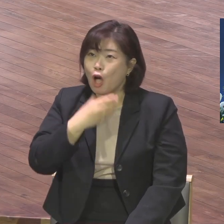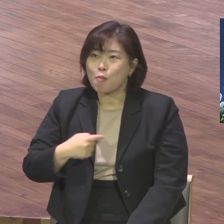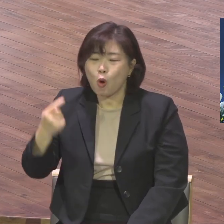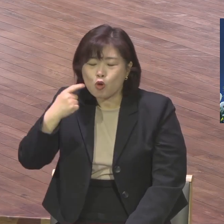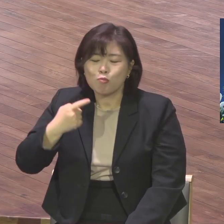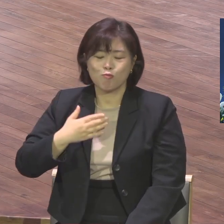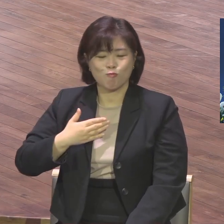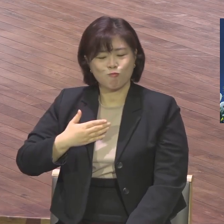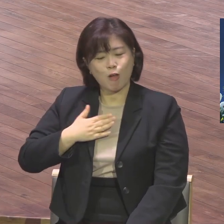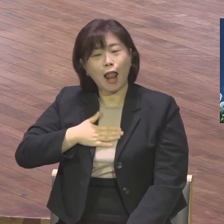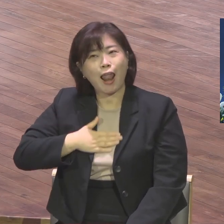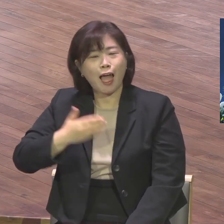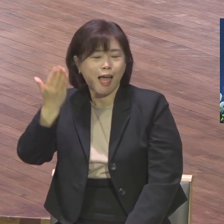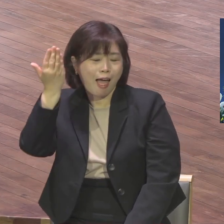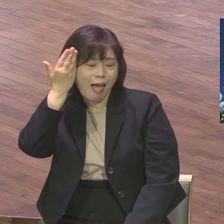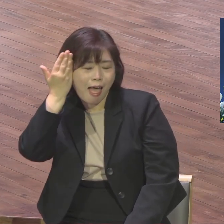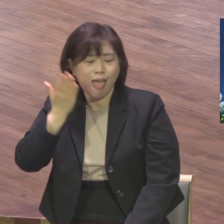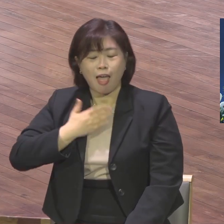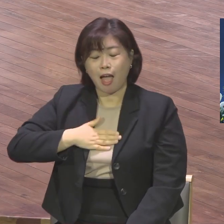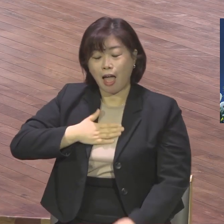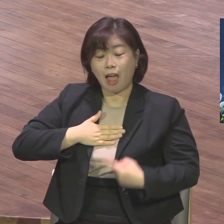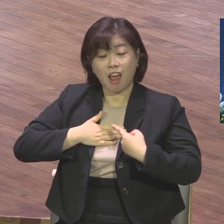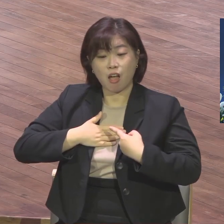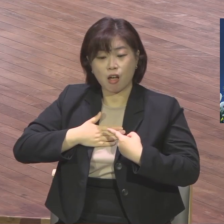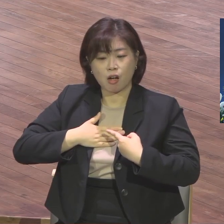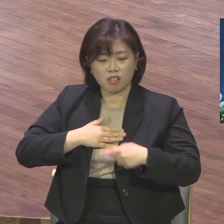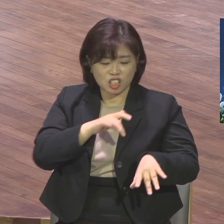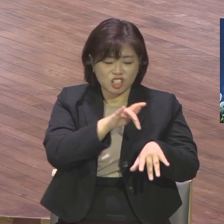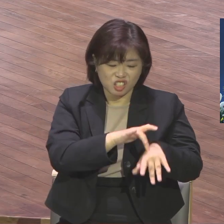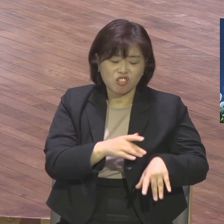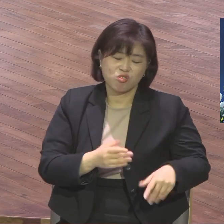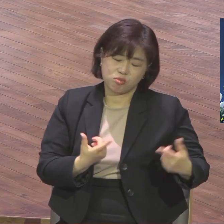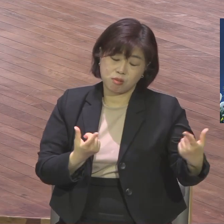합니다. 그 말씀을 받고